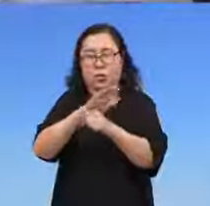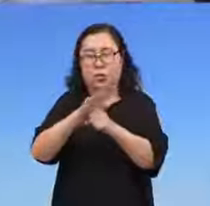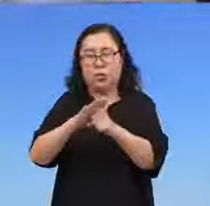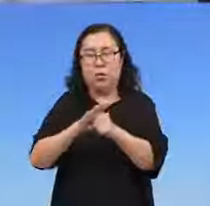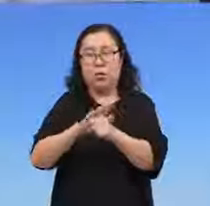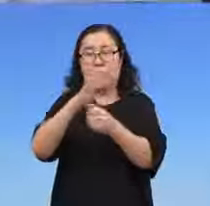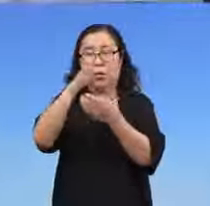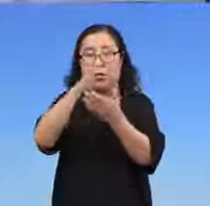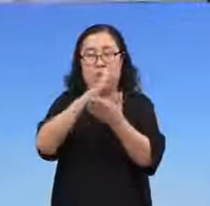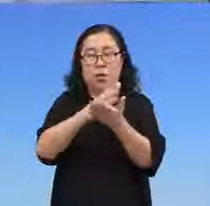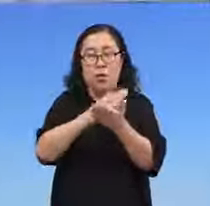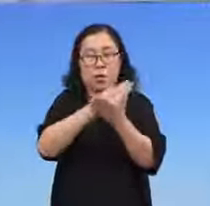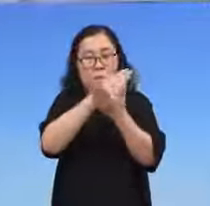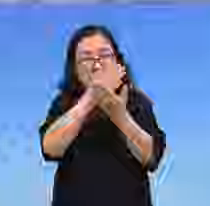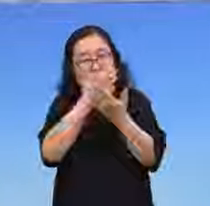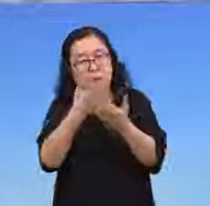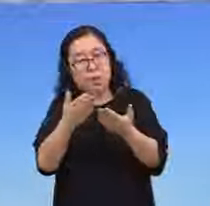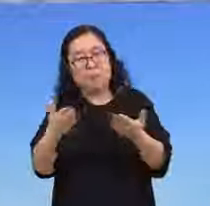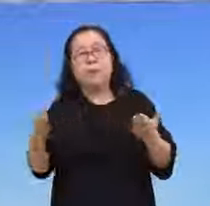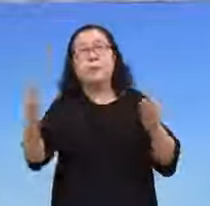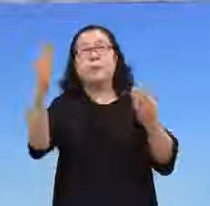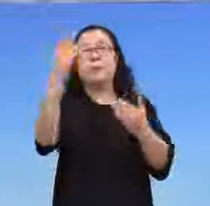긍휼 베푸시는 주,